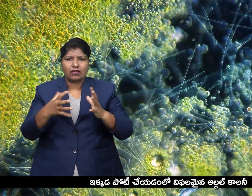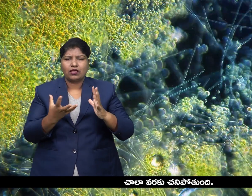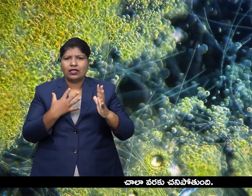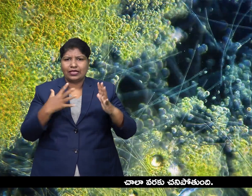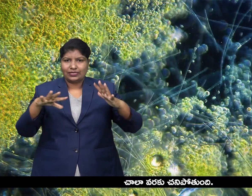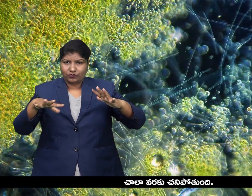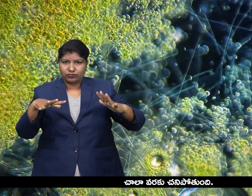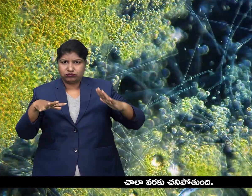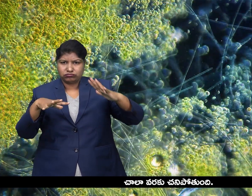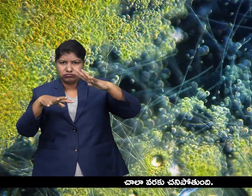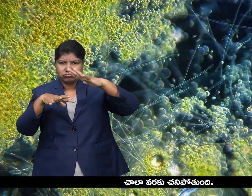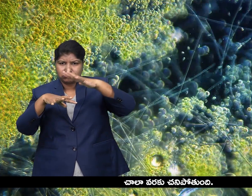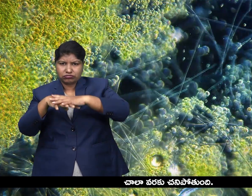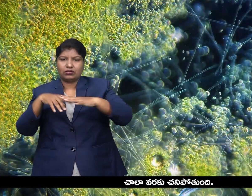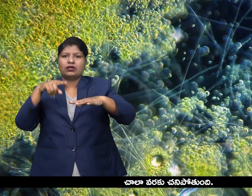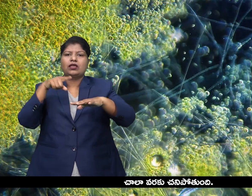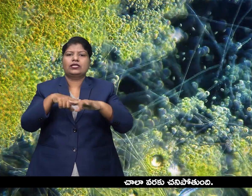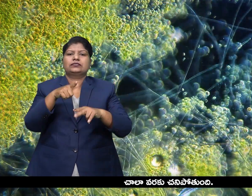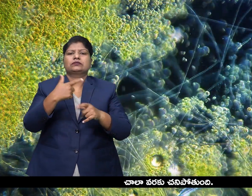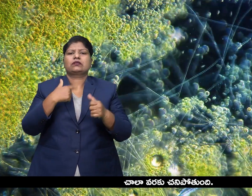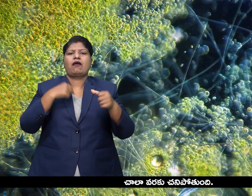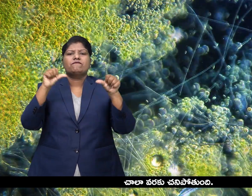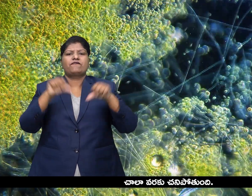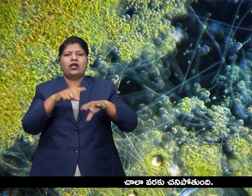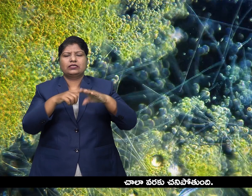కాలనీ చాలా వరకు చనిపోతుంది.